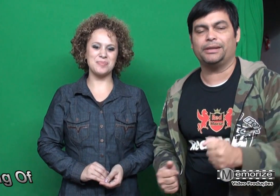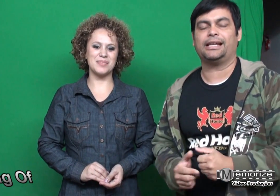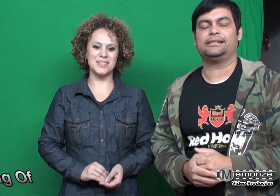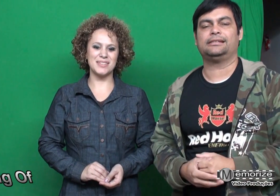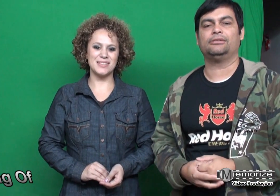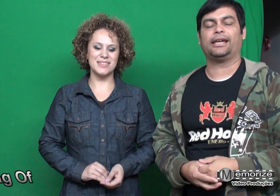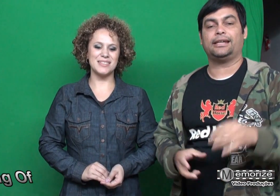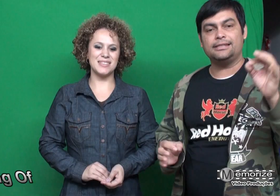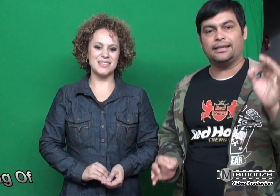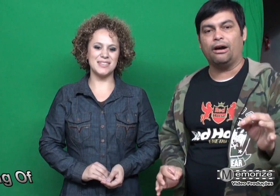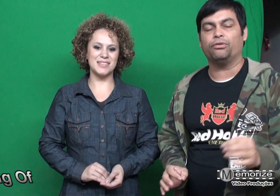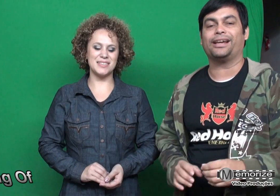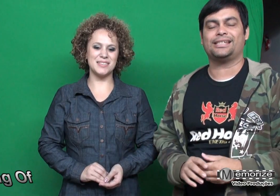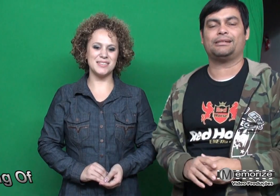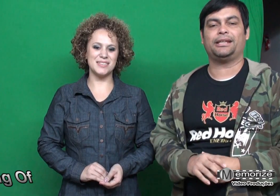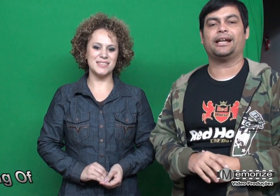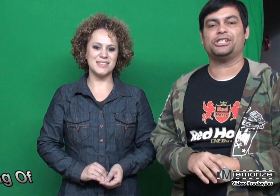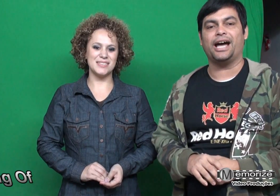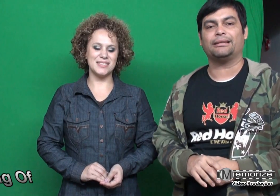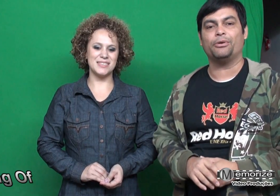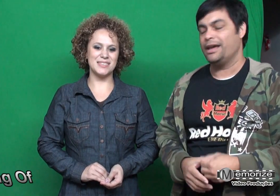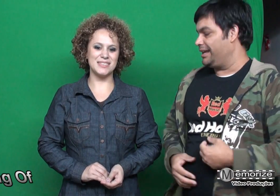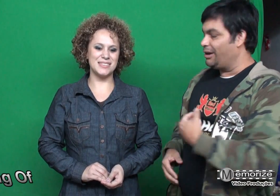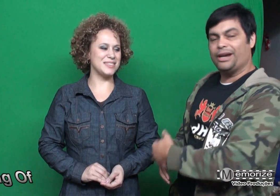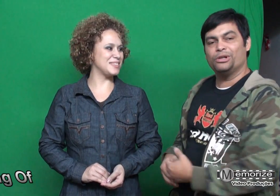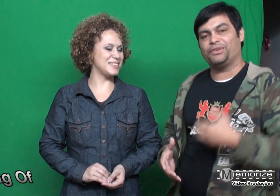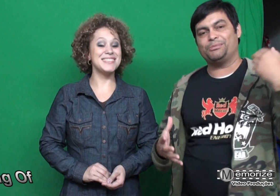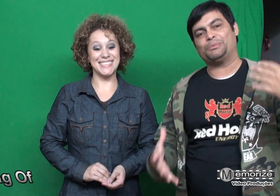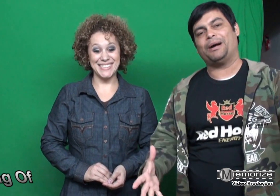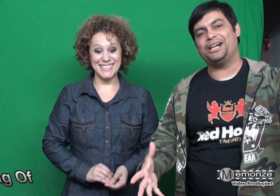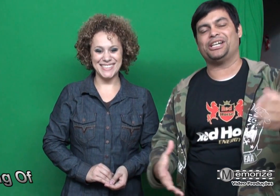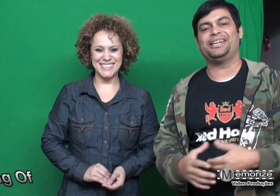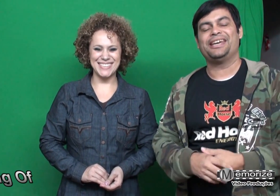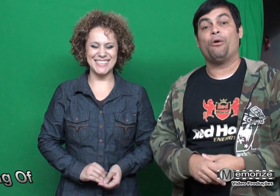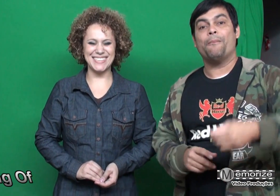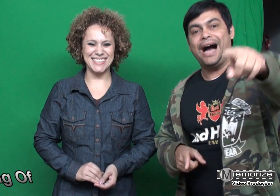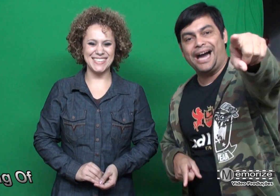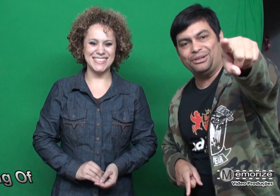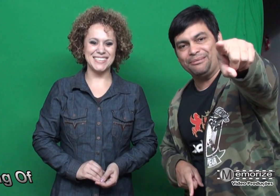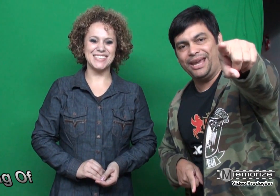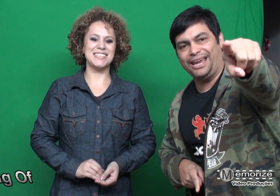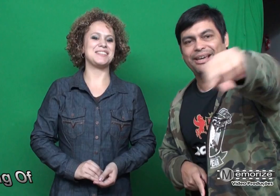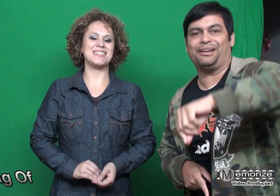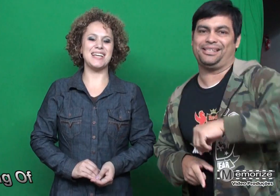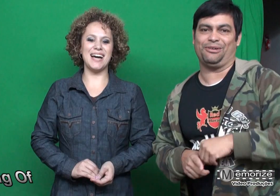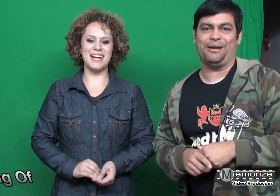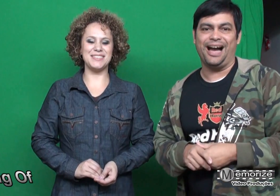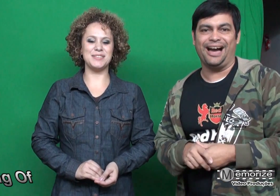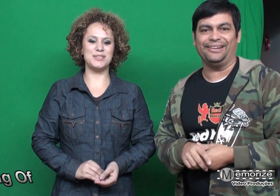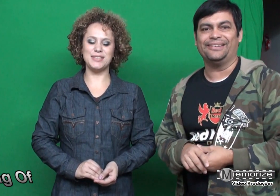estar assistindo aqui, é quinzenal, o vlog Acessibilidade Já, tá bom? E eu e a Ruth fazemos parte aí, o Mário também, quero agradecer o Mário.